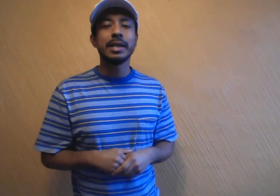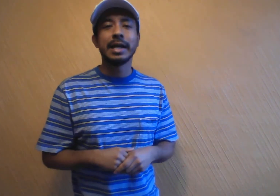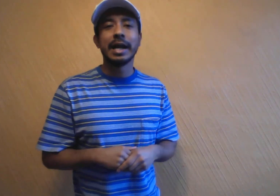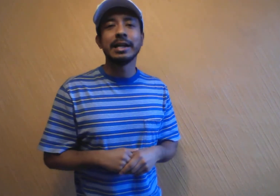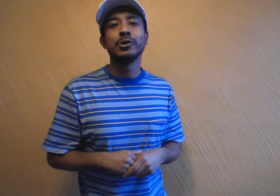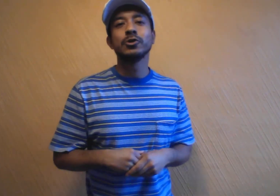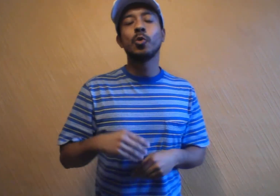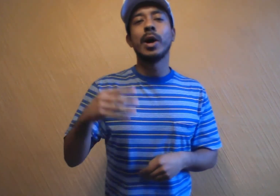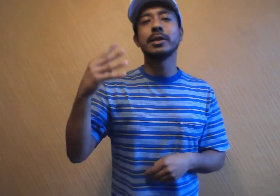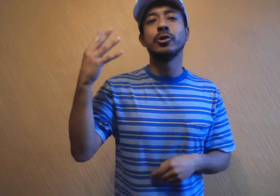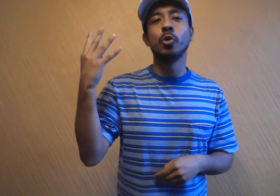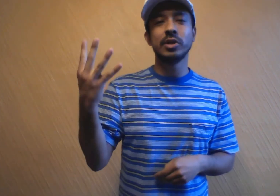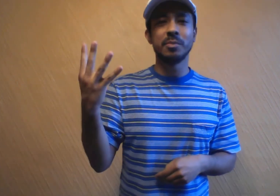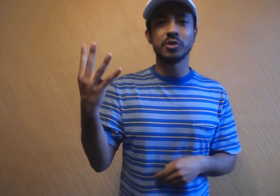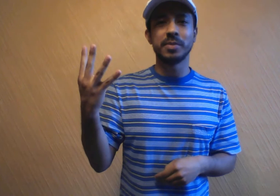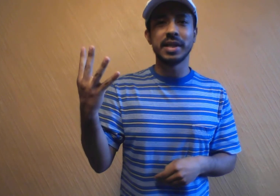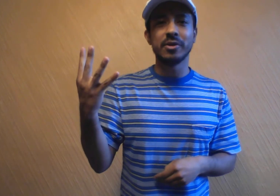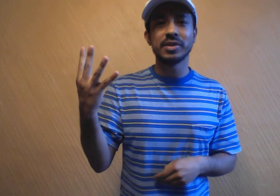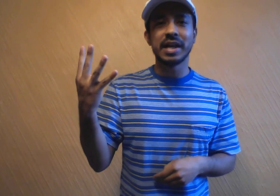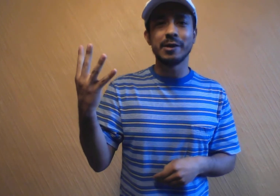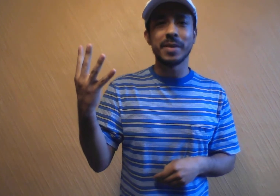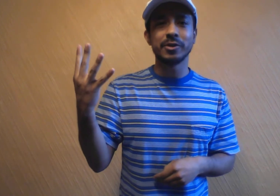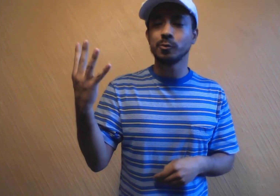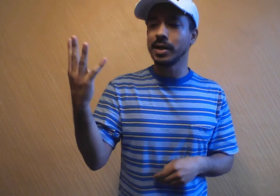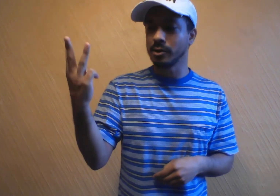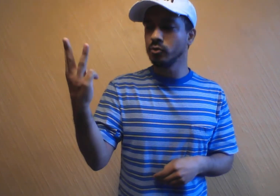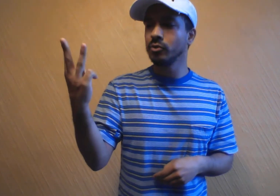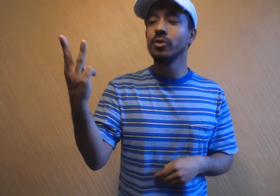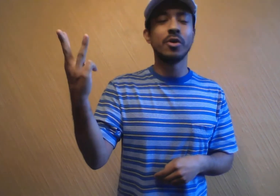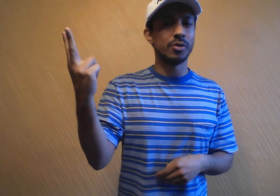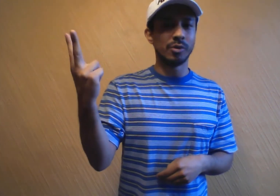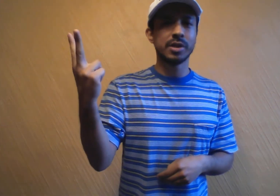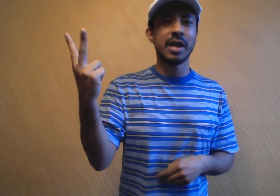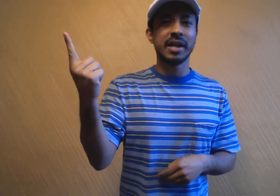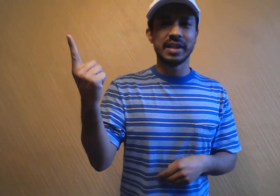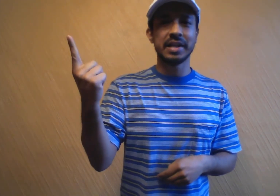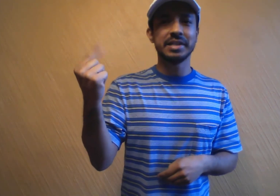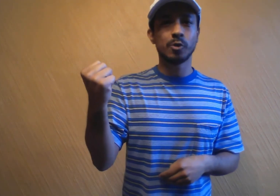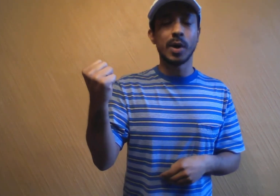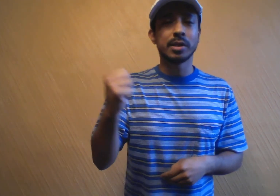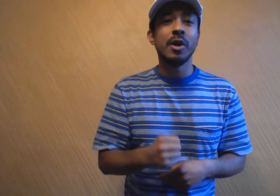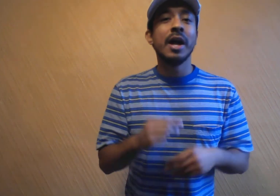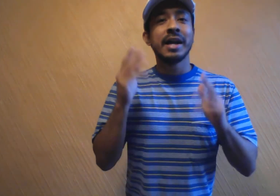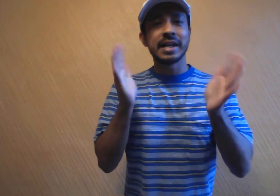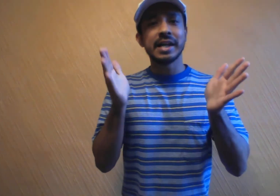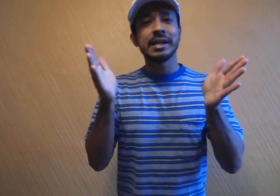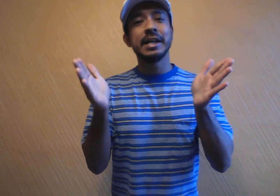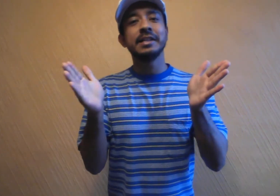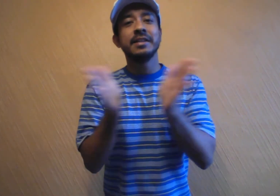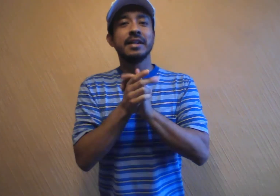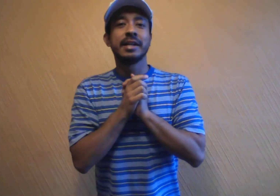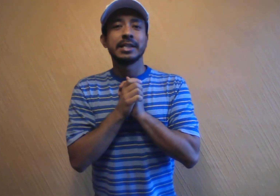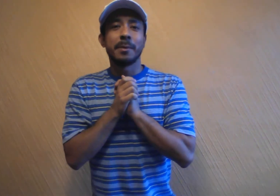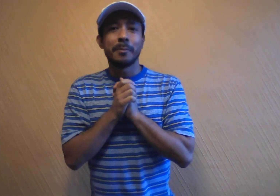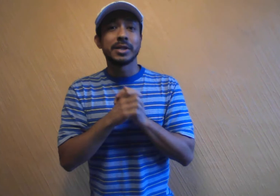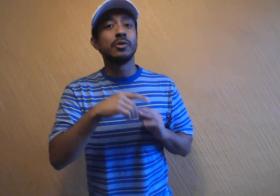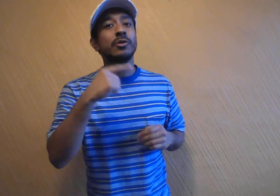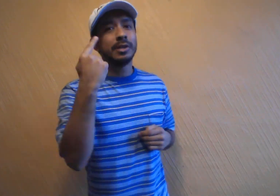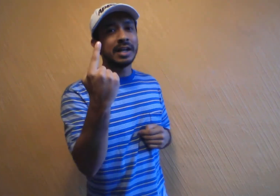voy a dejar los 4 últimos videos de Alimentos Parte 1, 2, 3 y 4. ¿Qué creen? Que se me pasó